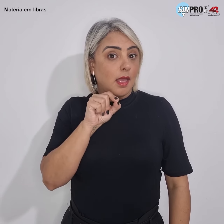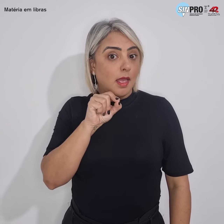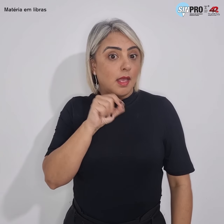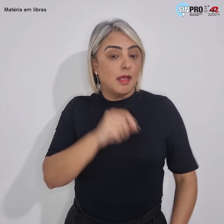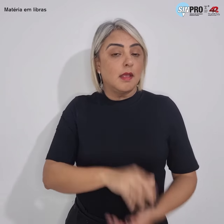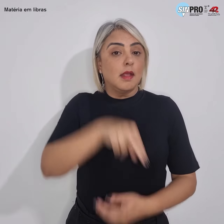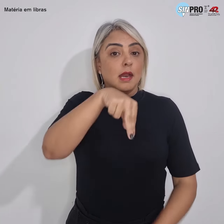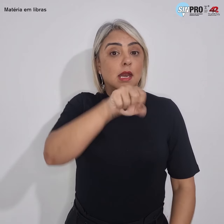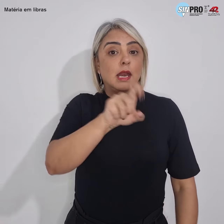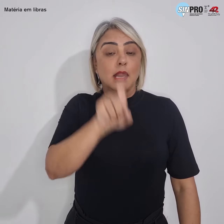Golpe